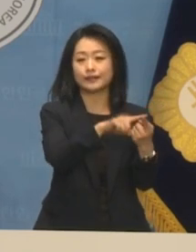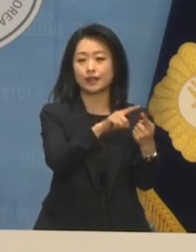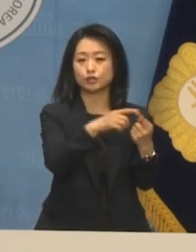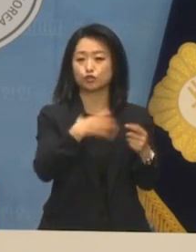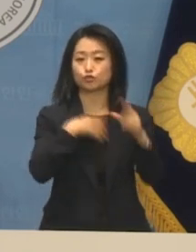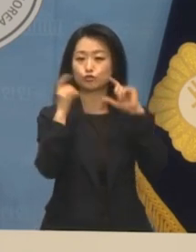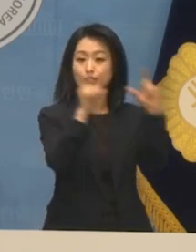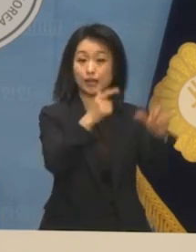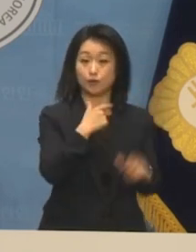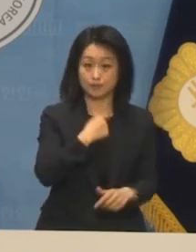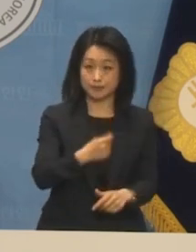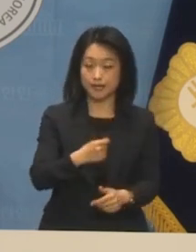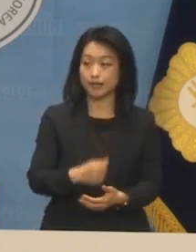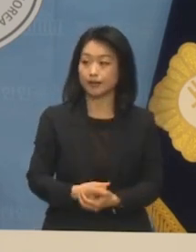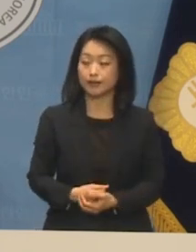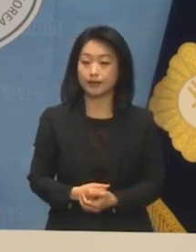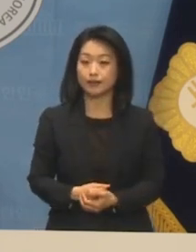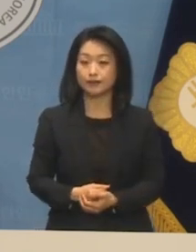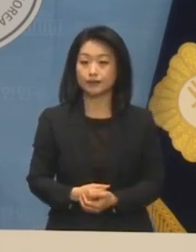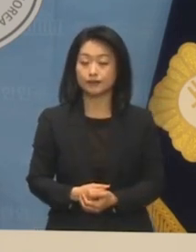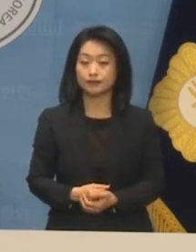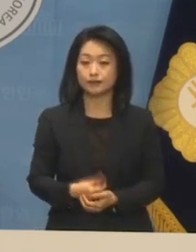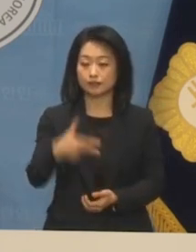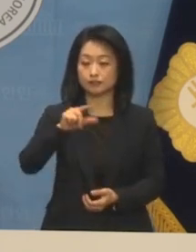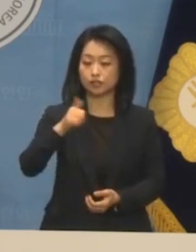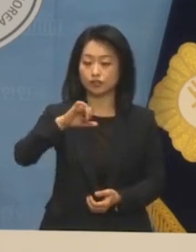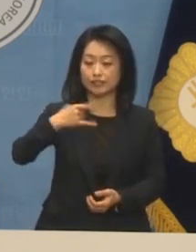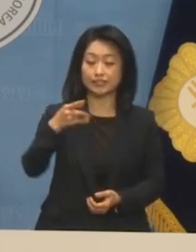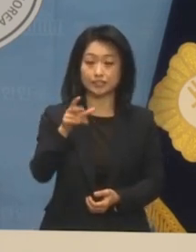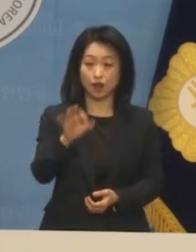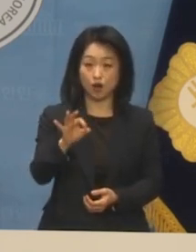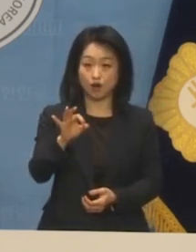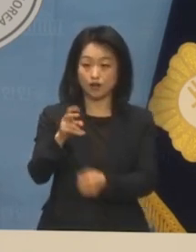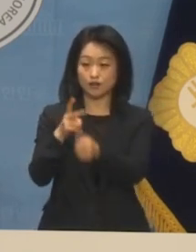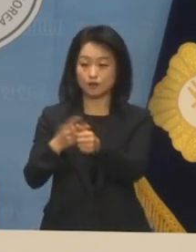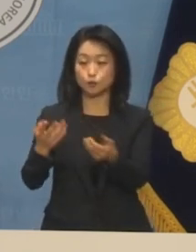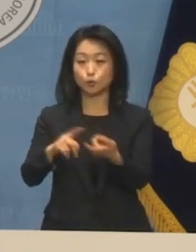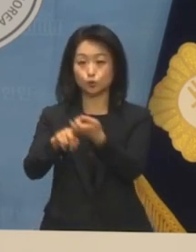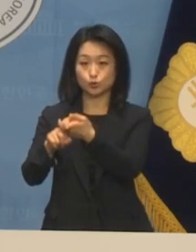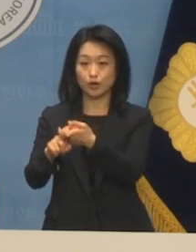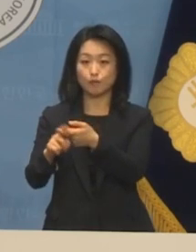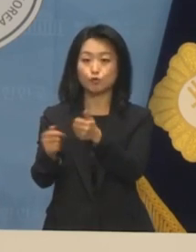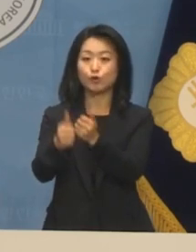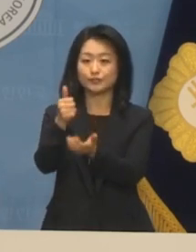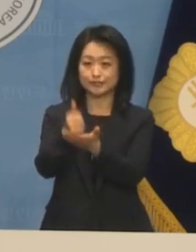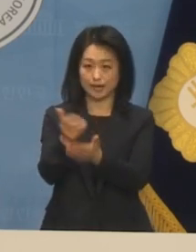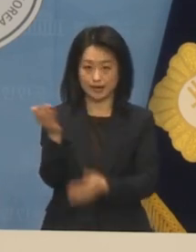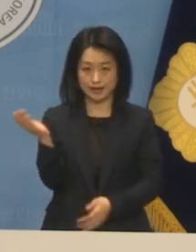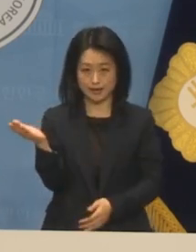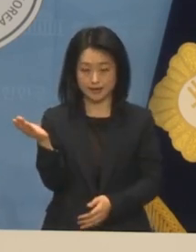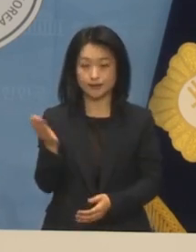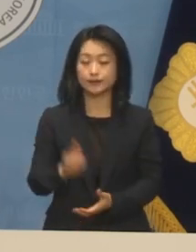먼저 소개를 올리겠습니다. 전희영 전국교직원노동조합 위원장이십니다.